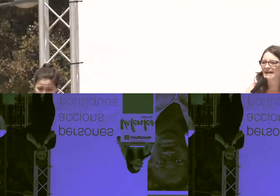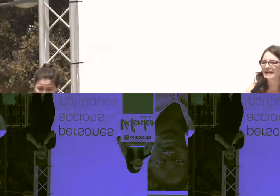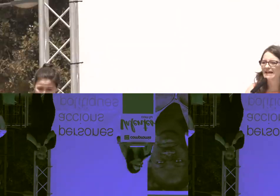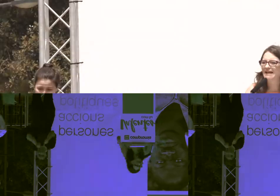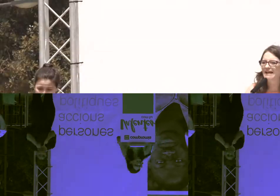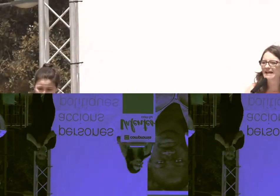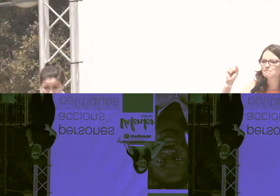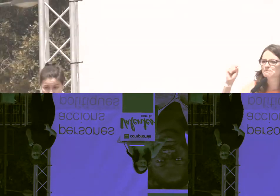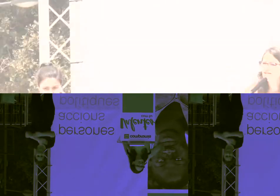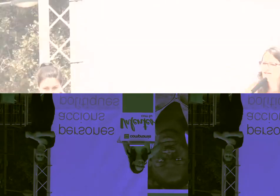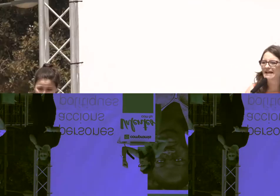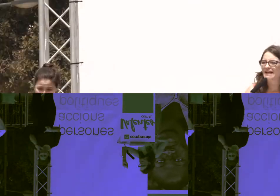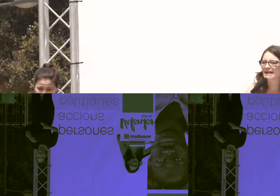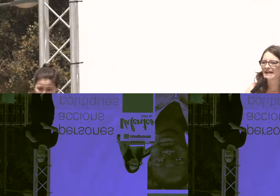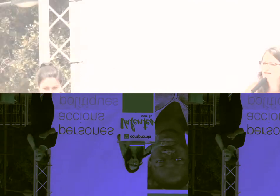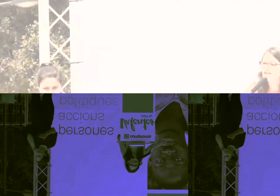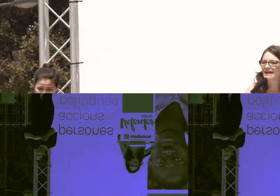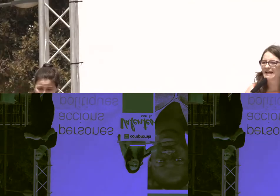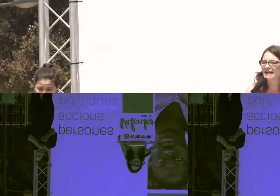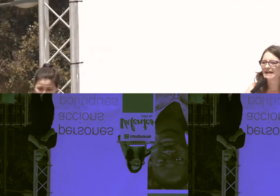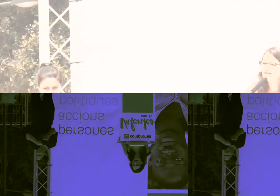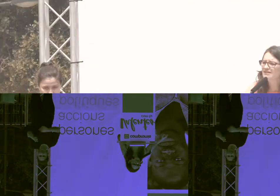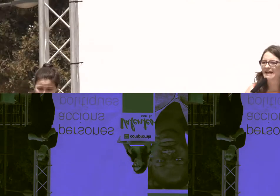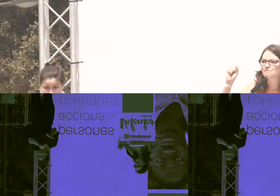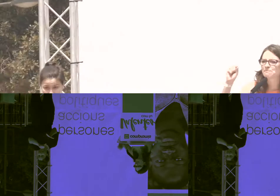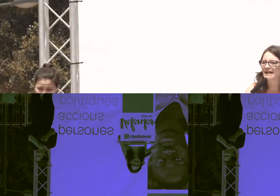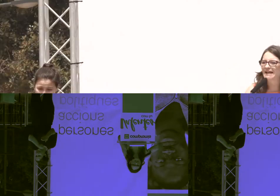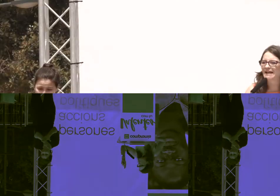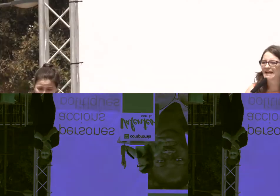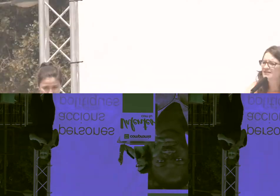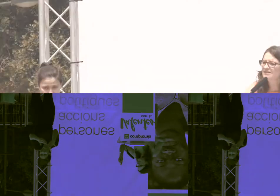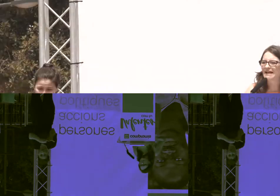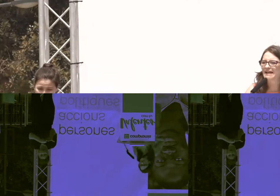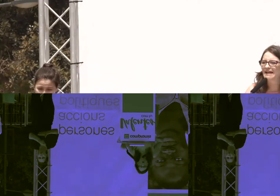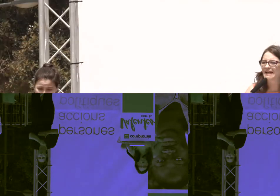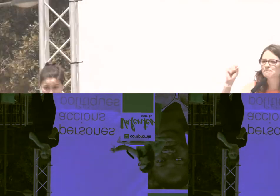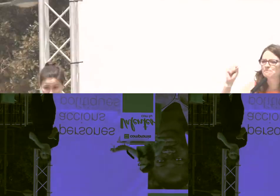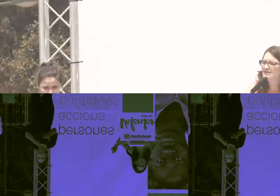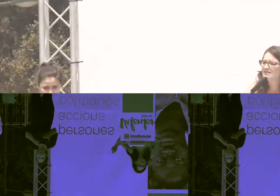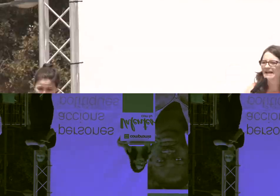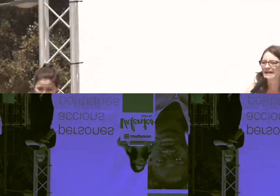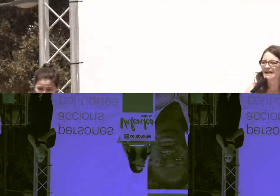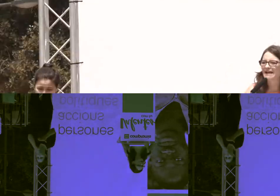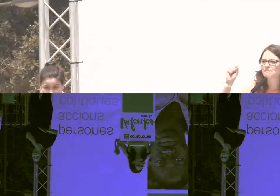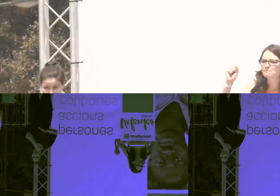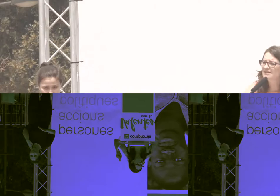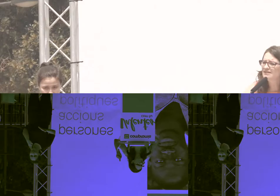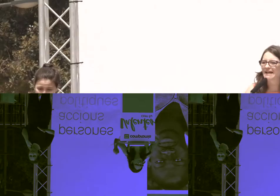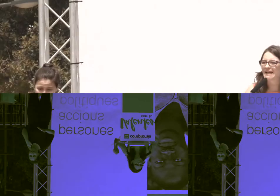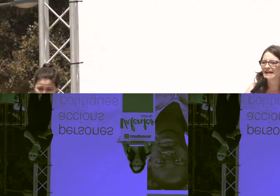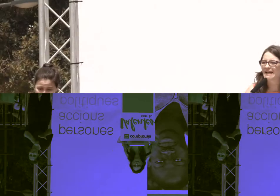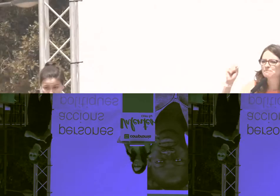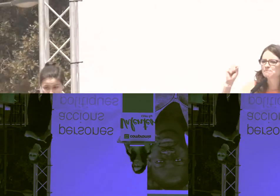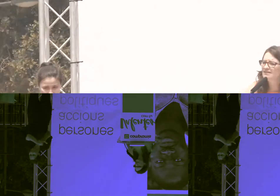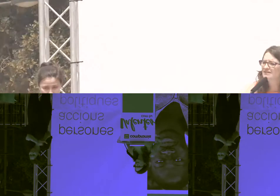discapacitat, tenien que pagar quan anaven als centres de dia o als centres ocupacionals. Molts d'ells no pogueren fer front a aquest